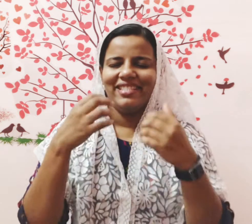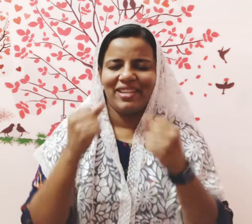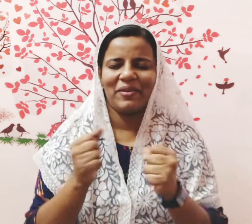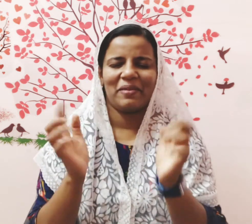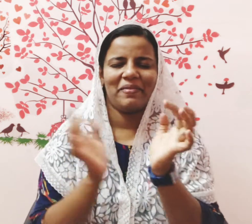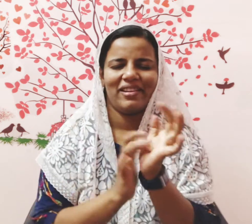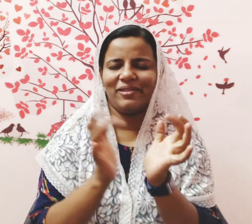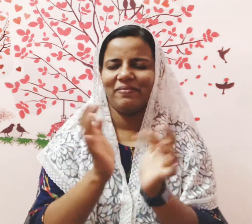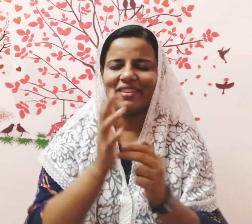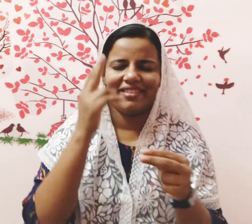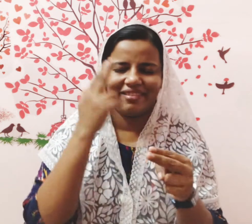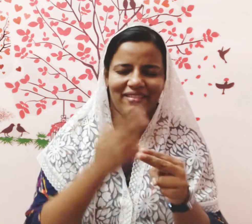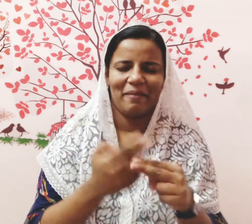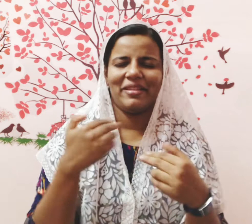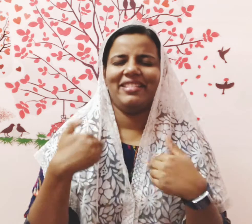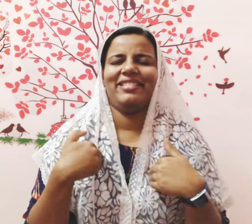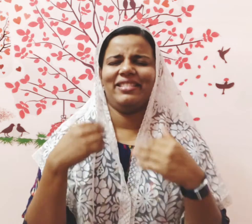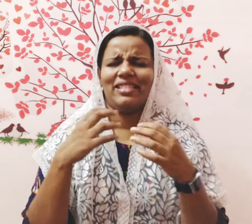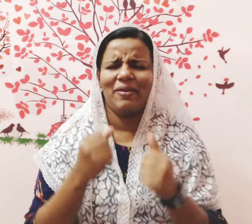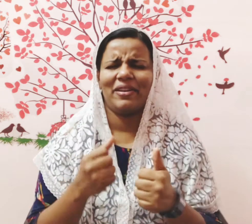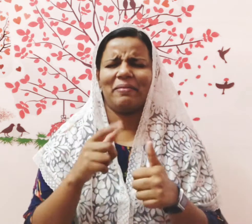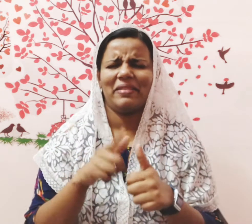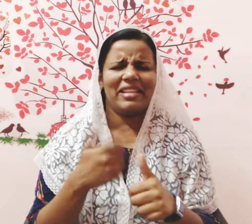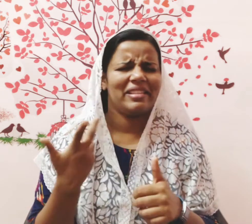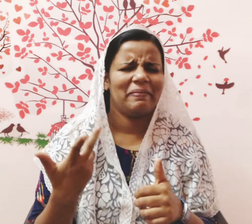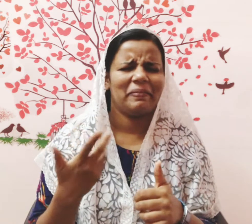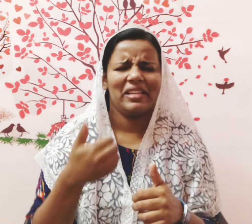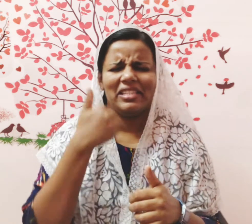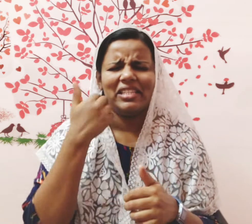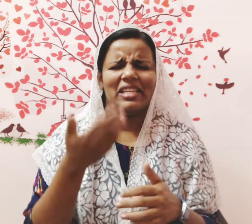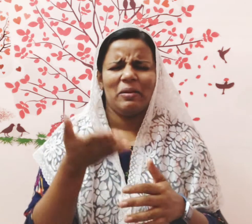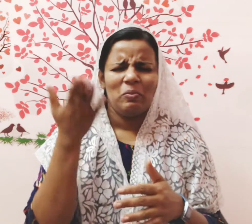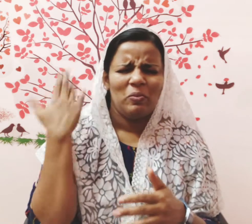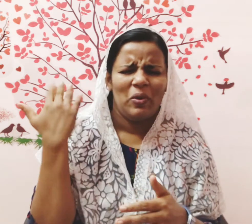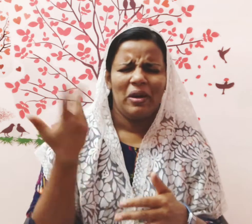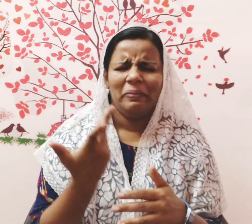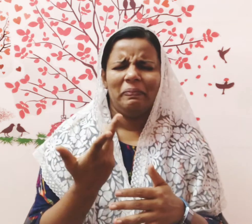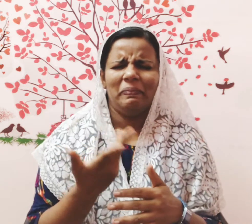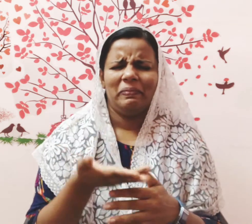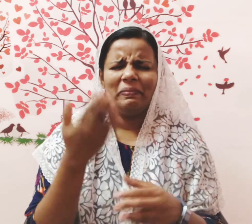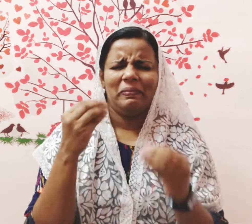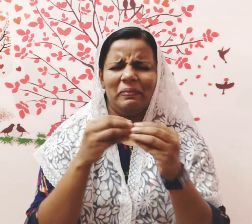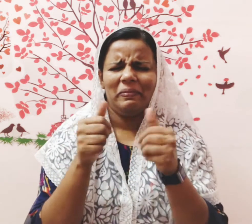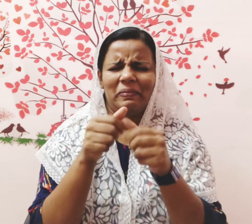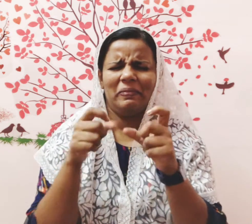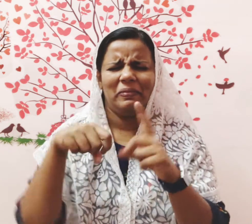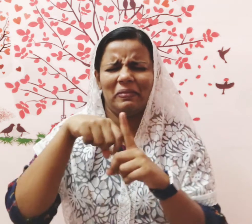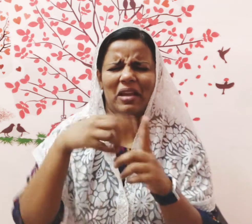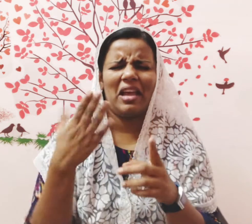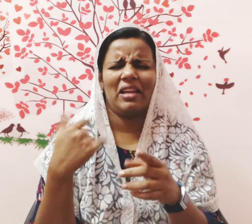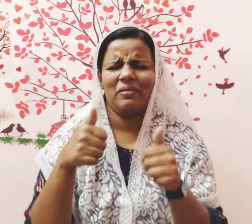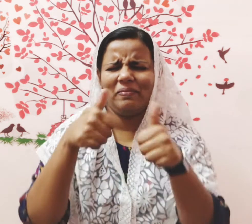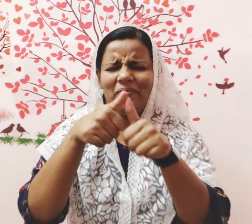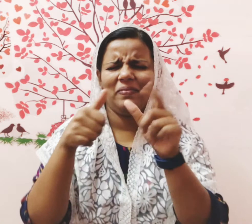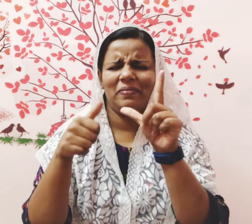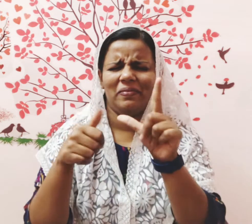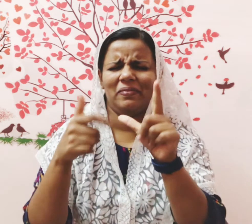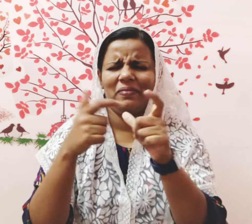സൗഖ്യമാകട്ടെ, യേശുക്രിസ്തുവിൻ്റെ നാമത്തിൽ സൗഖ്യമാകട്ടെ. പ്രത്യേകിച്ച് ശരീരത്തിൻ്റെ പുറം ഭാഗത്ത് ആമേൻ അലർജി വന്നിട്ട് ബുദ്ധിമുട്ടുന്നവർക്ക് വേണ്ടി